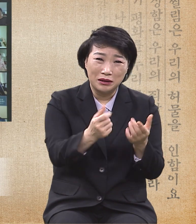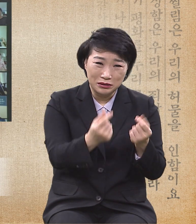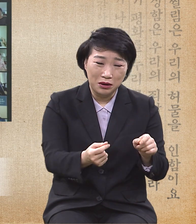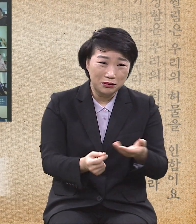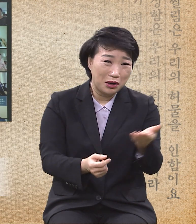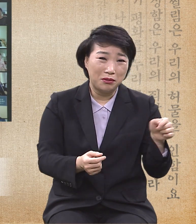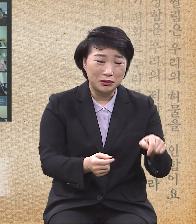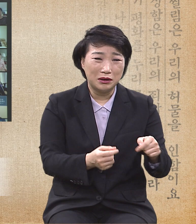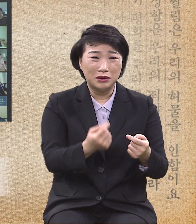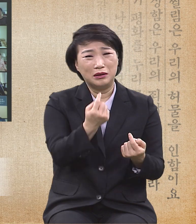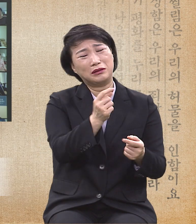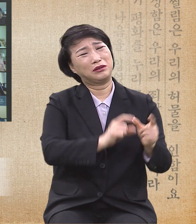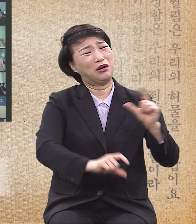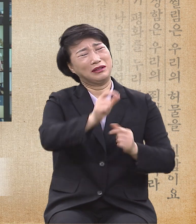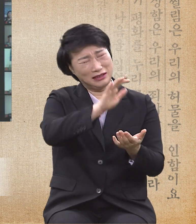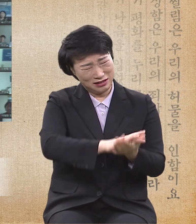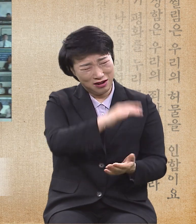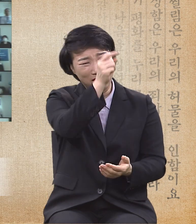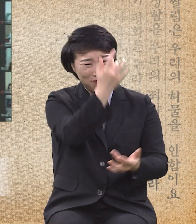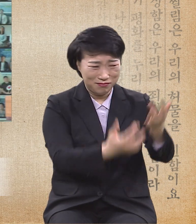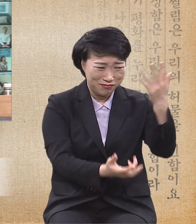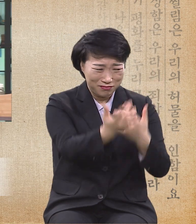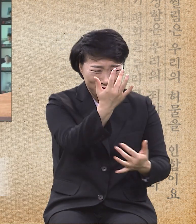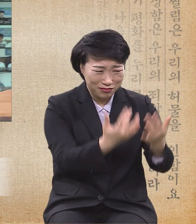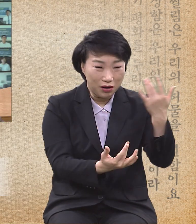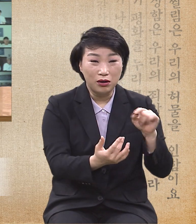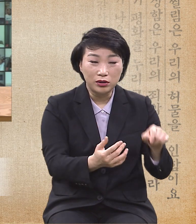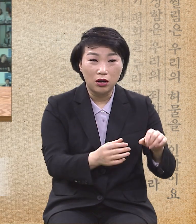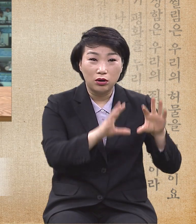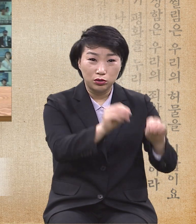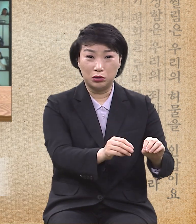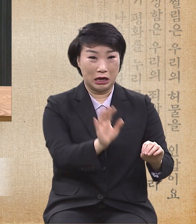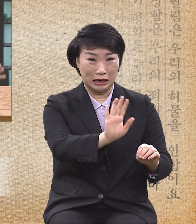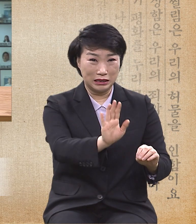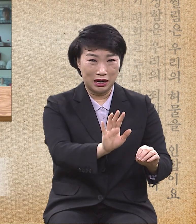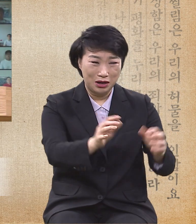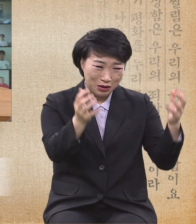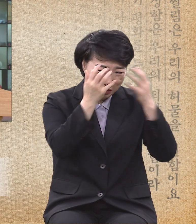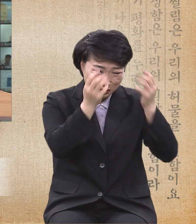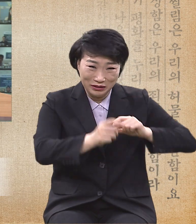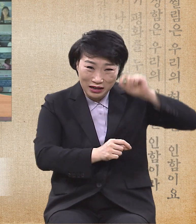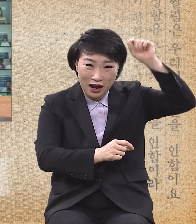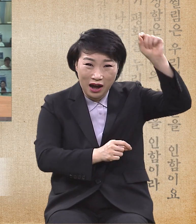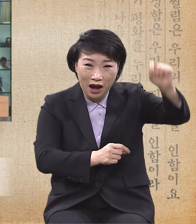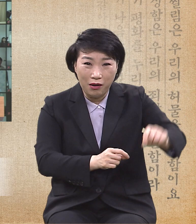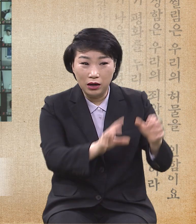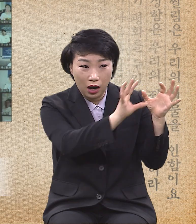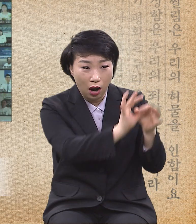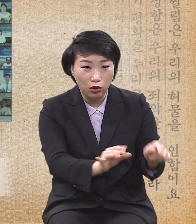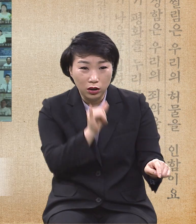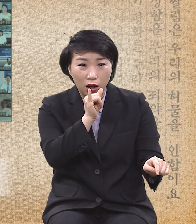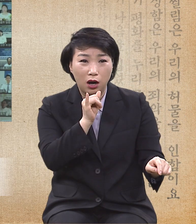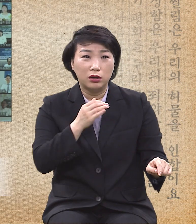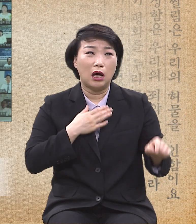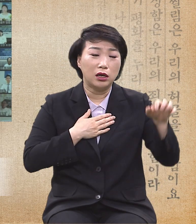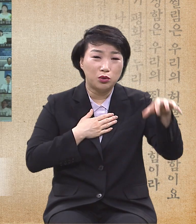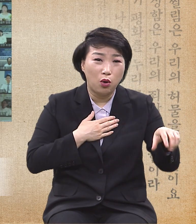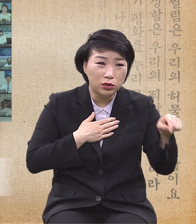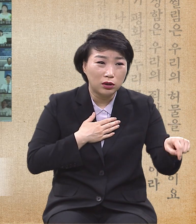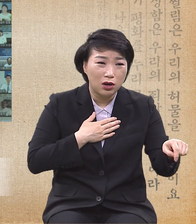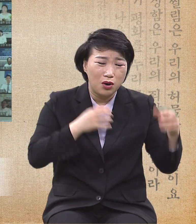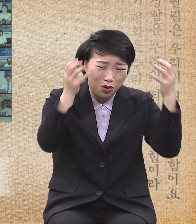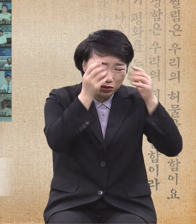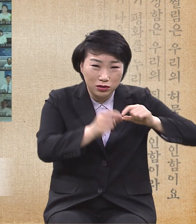활활활활 타는데 꺼지지도 않고 끝도 없고 영원한 고통이 제한이 없다. 여기서